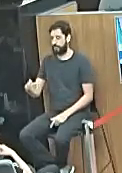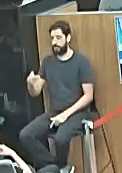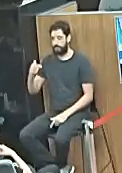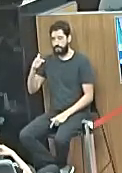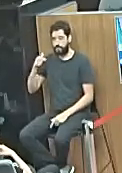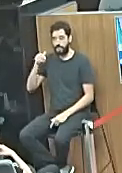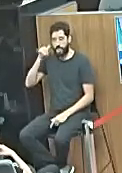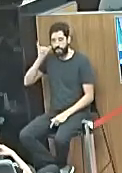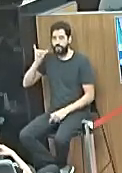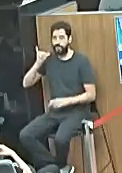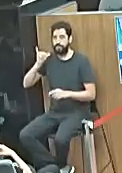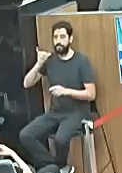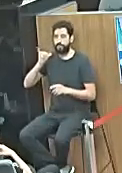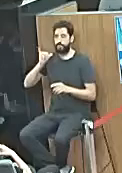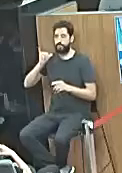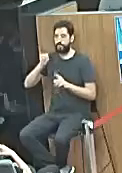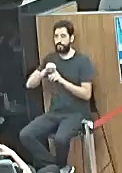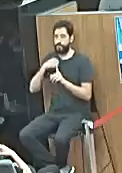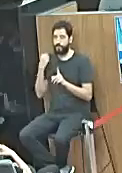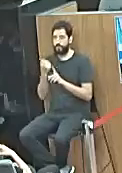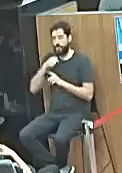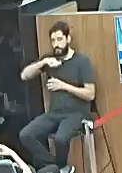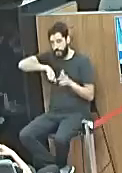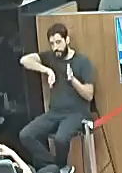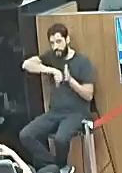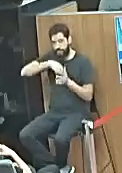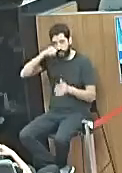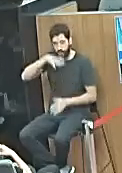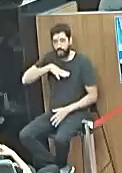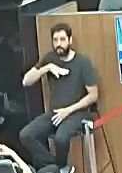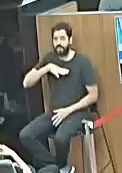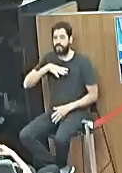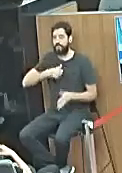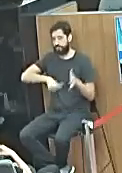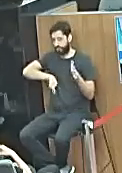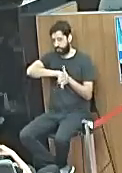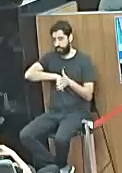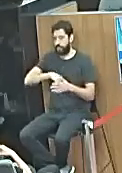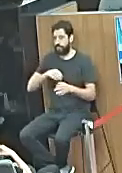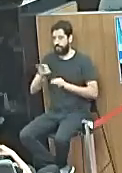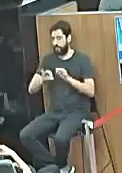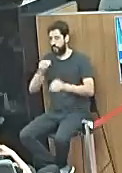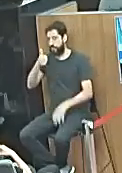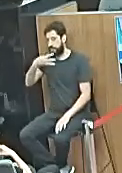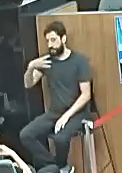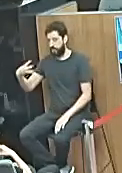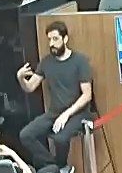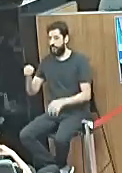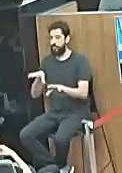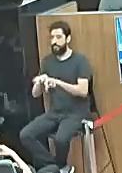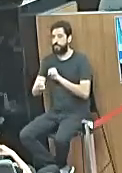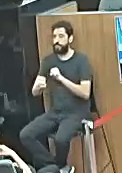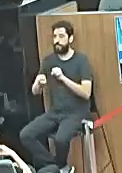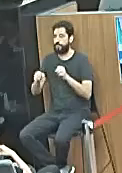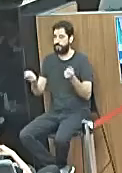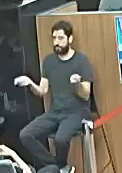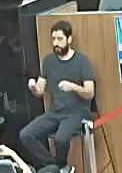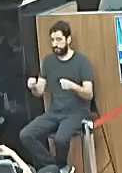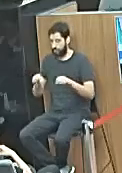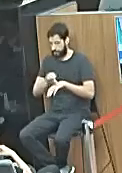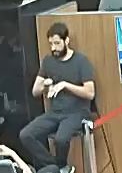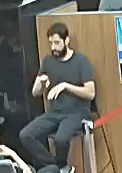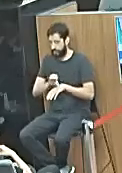prevenção social as violências e criminalidades do programa 144 a formação e capacitação de